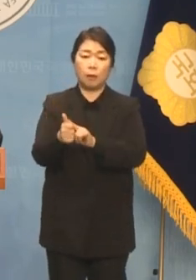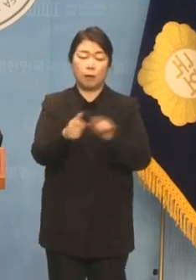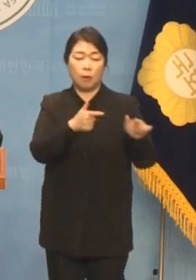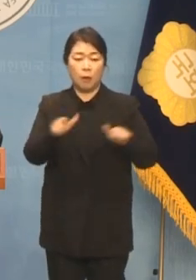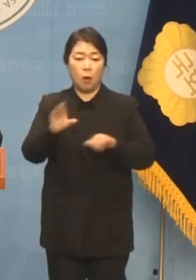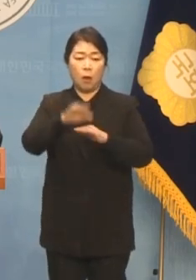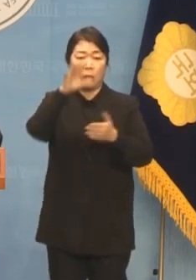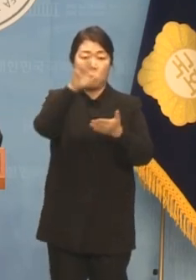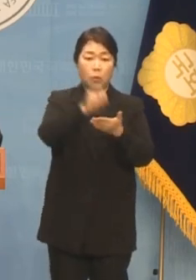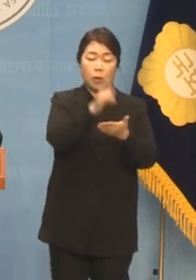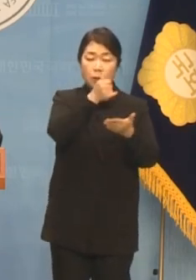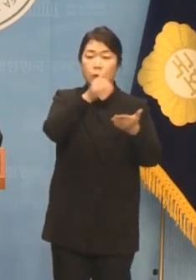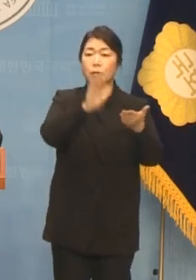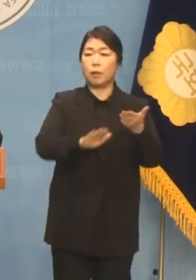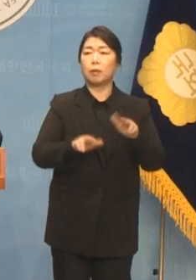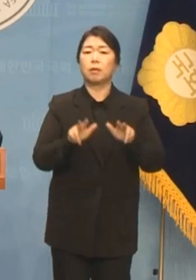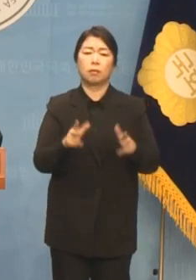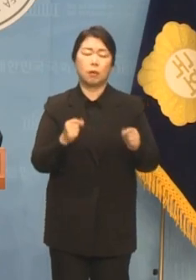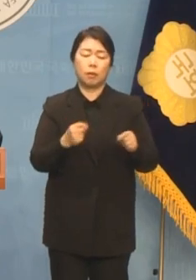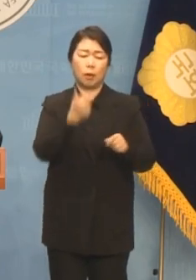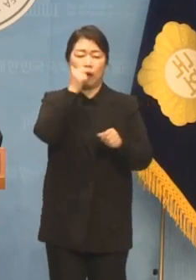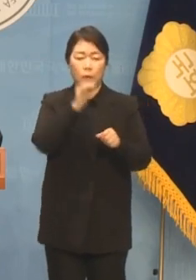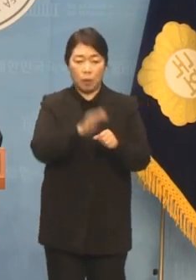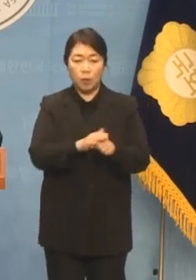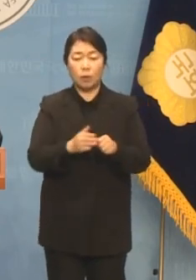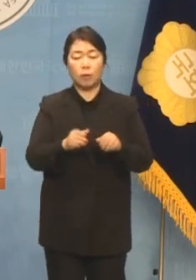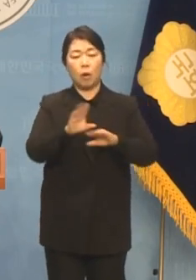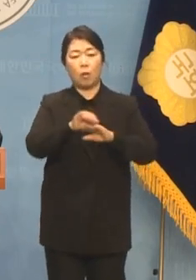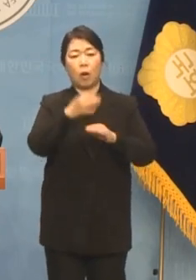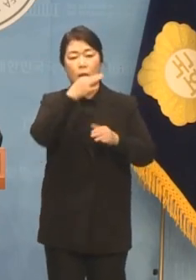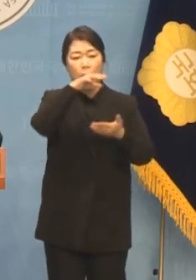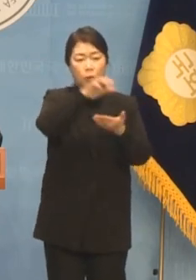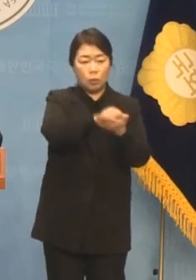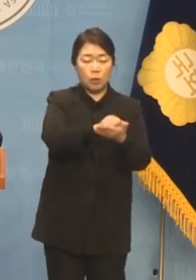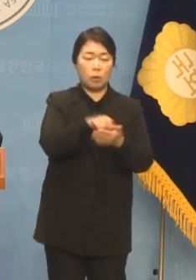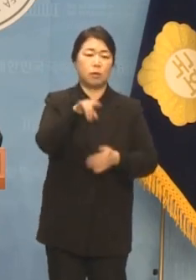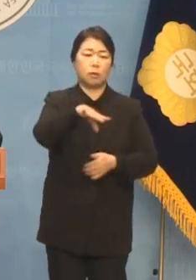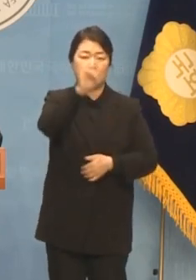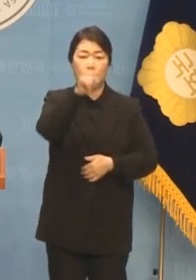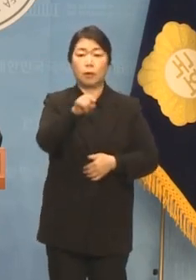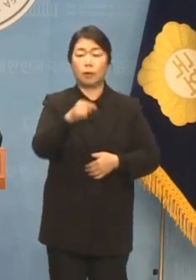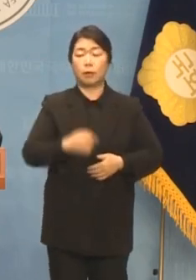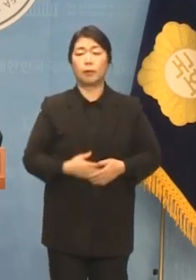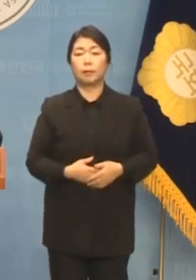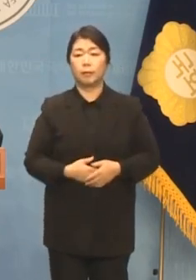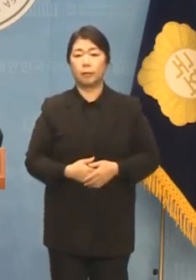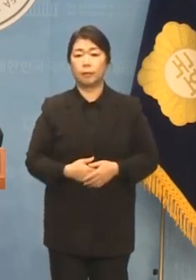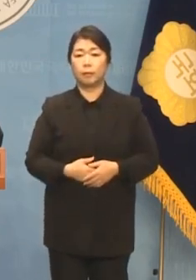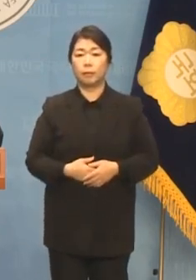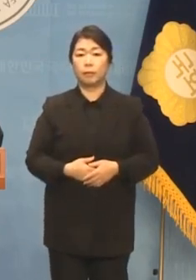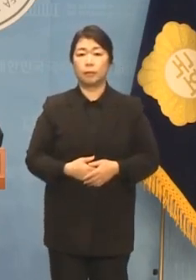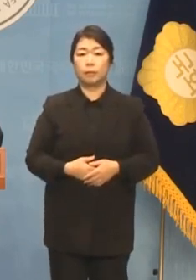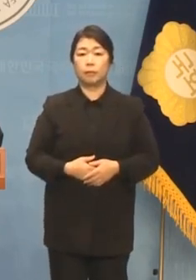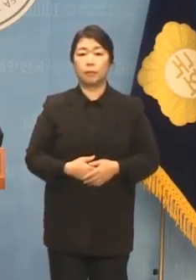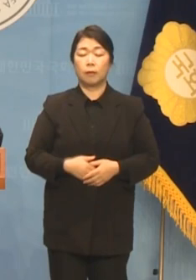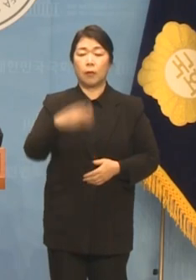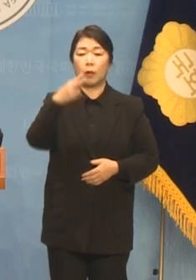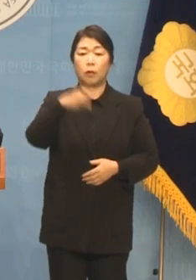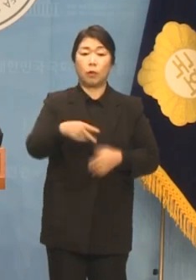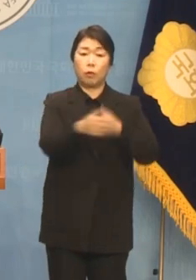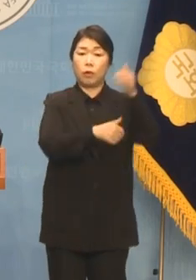이렇게 황당하고 어이 없는 언론 독재는 처음입니다 루이리